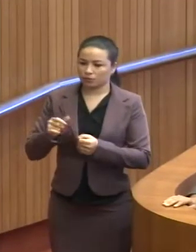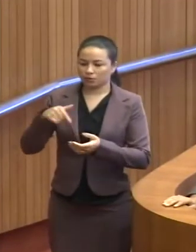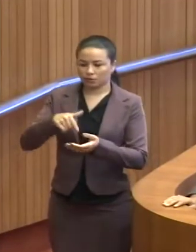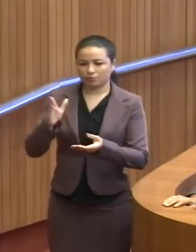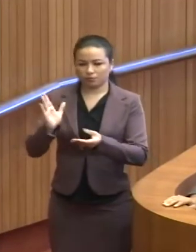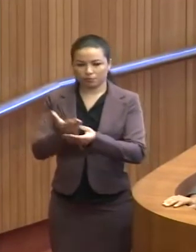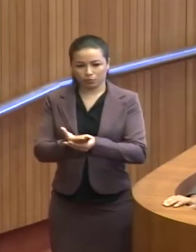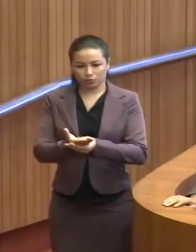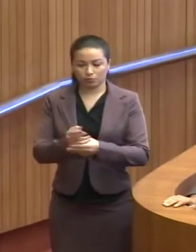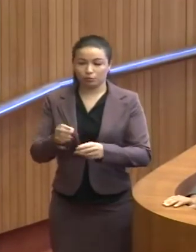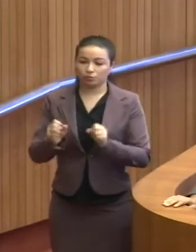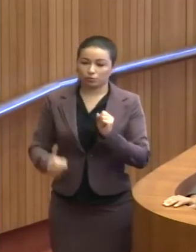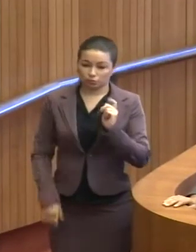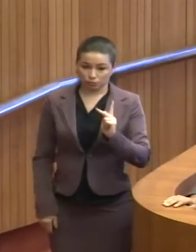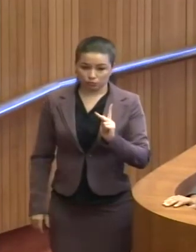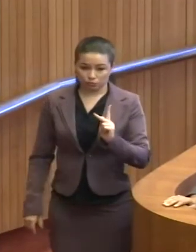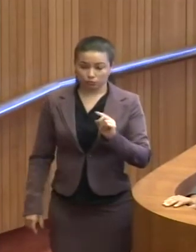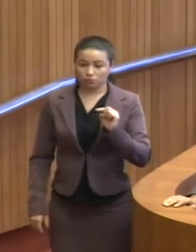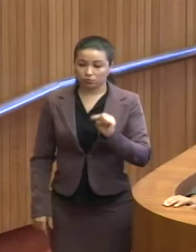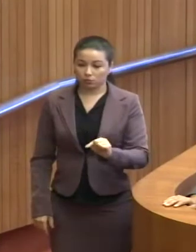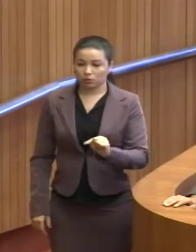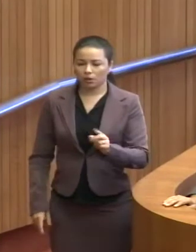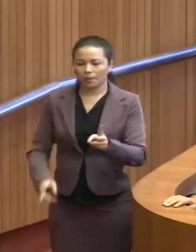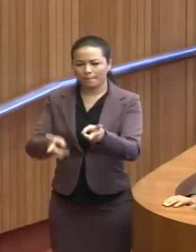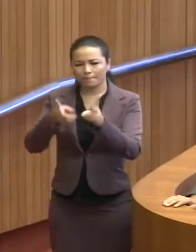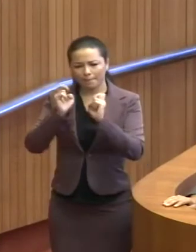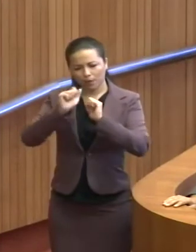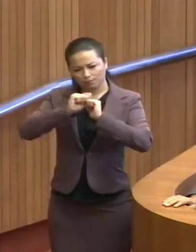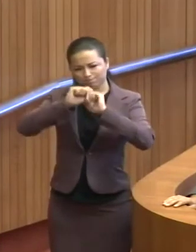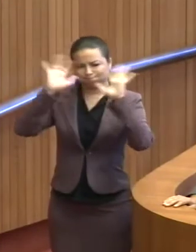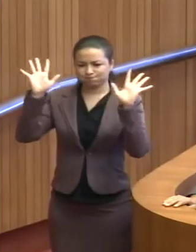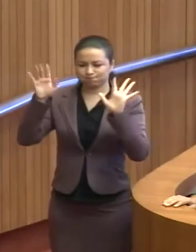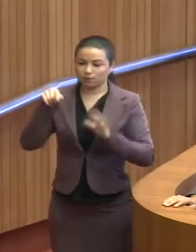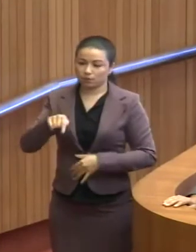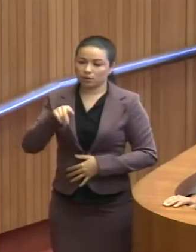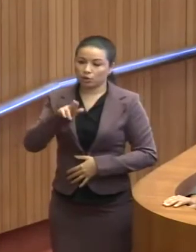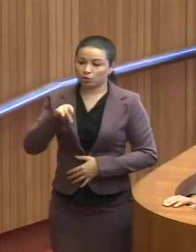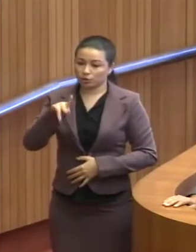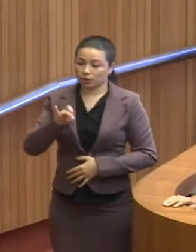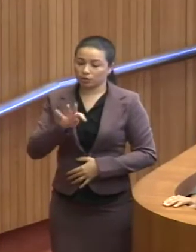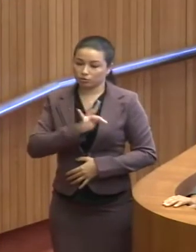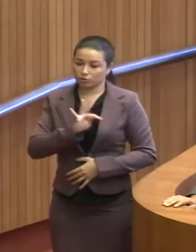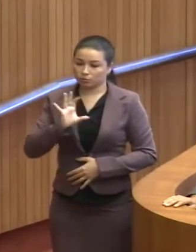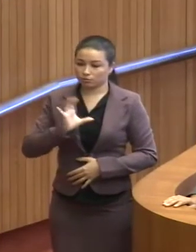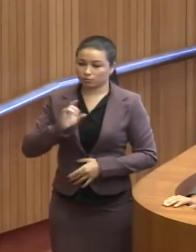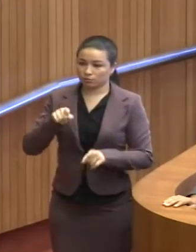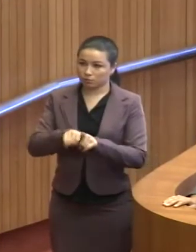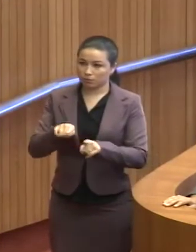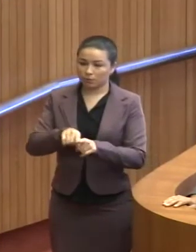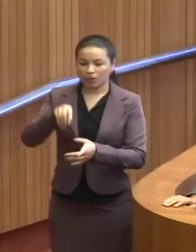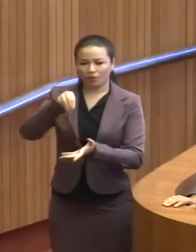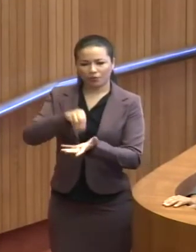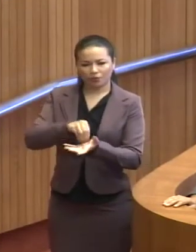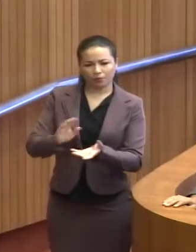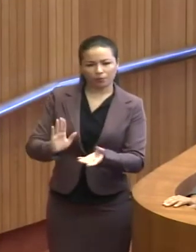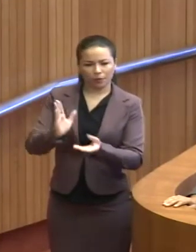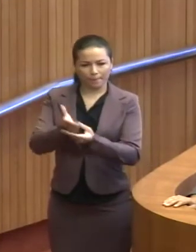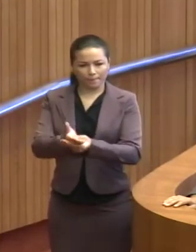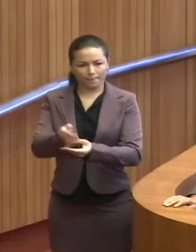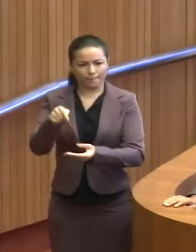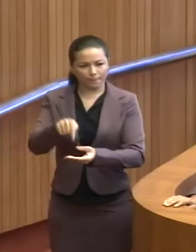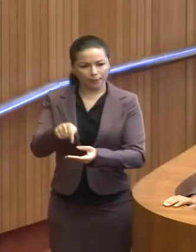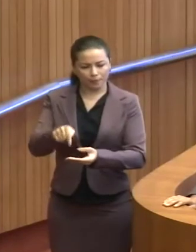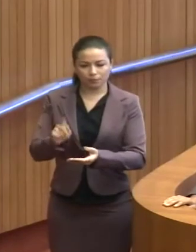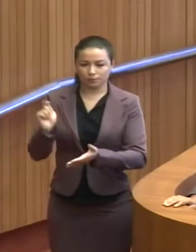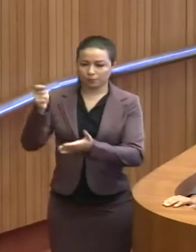dentro desse processo. Pois bem, assim percebe-se claramente que a unidade técnica, à falta do processo administrativo